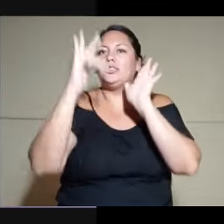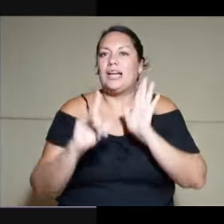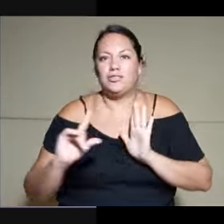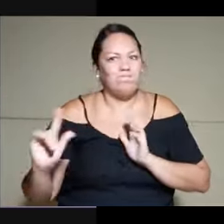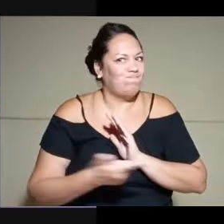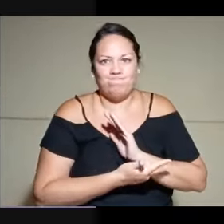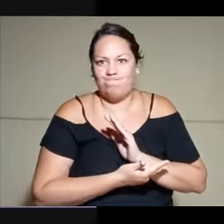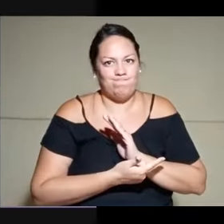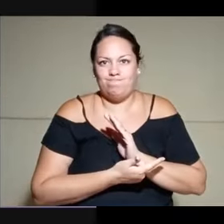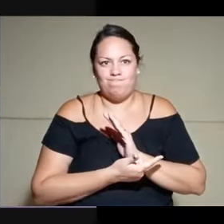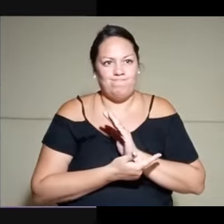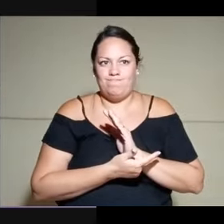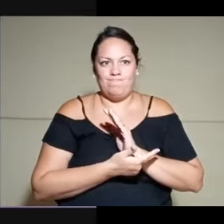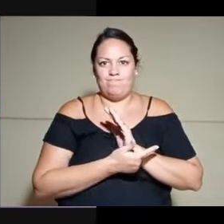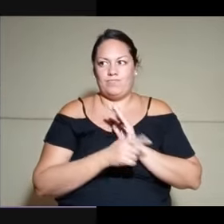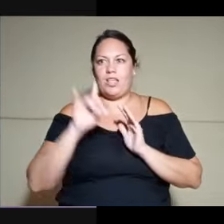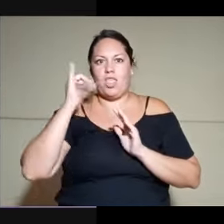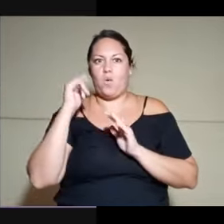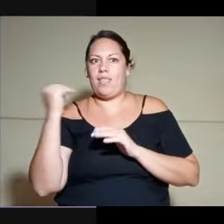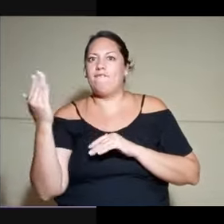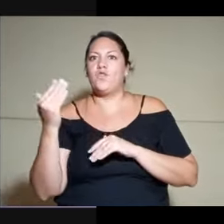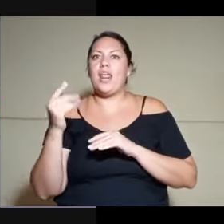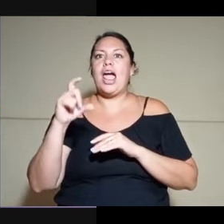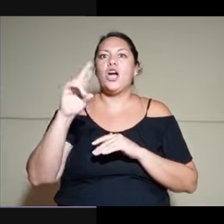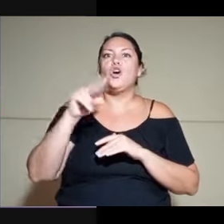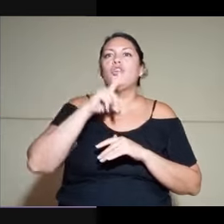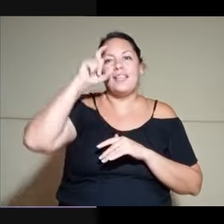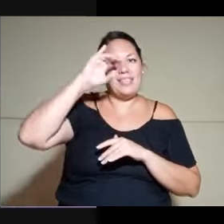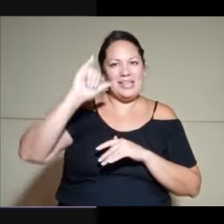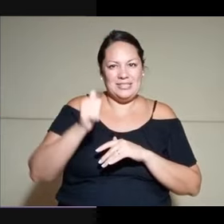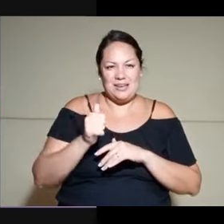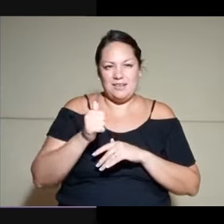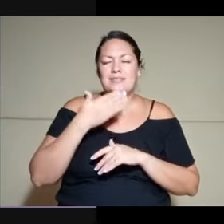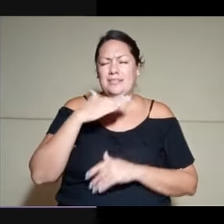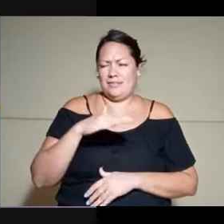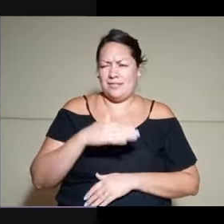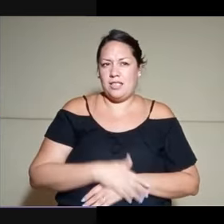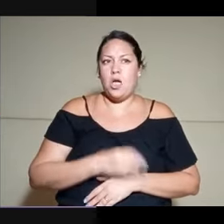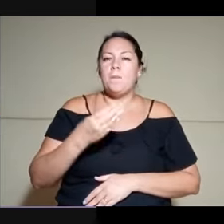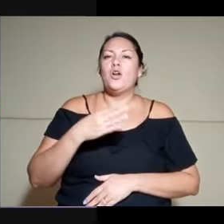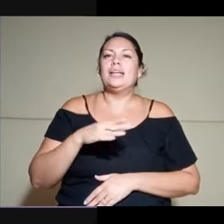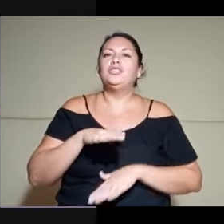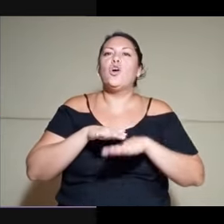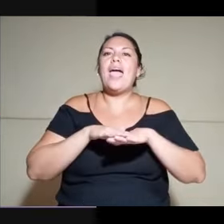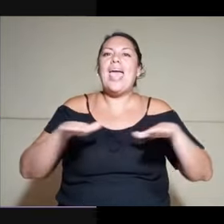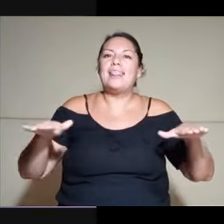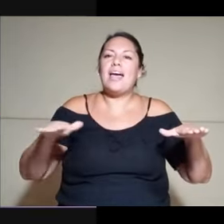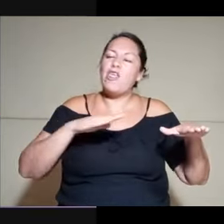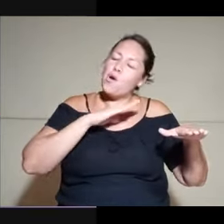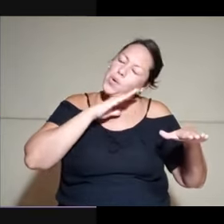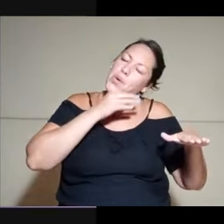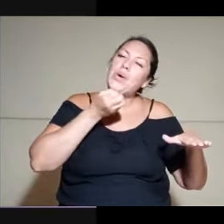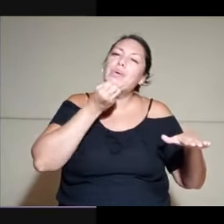tos también, pero no toman contacto con el exterior. Y lo que nos permite tomar contacto con el exterior y darnos cuenta de lo que nos pasa es la